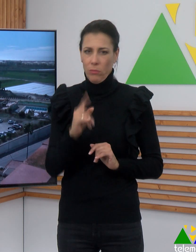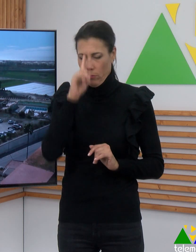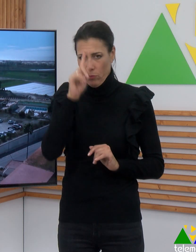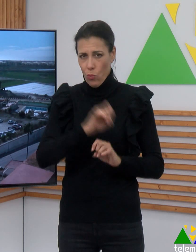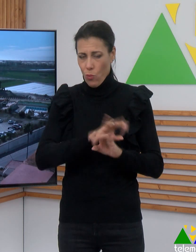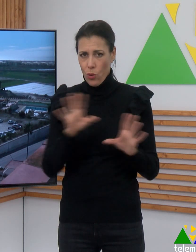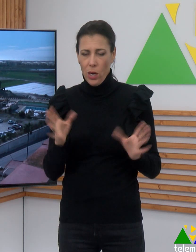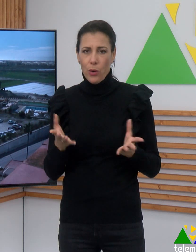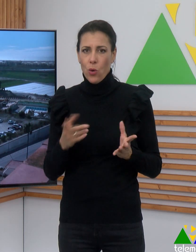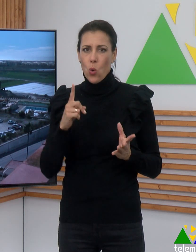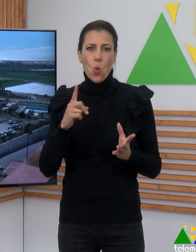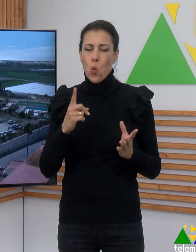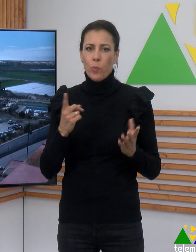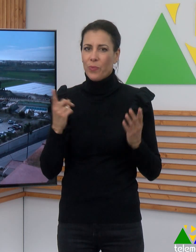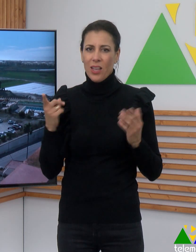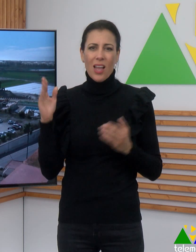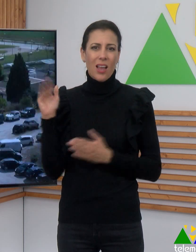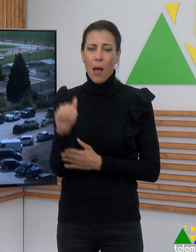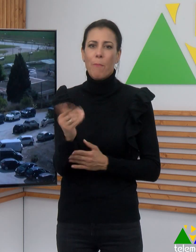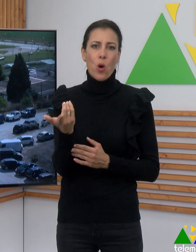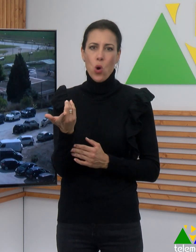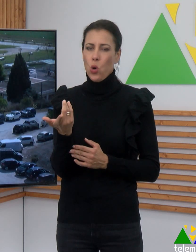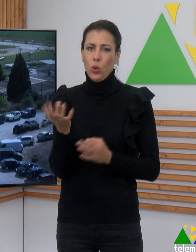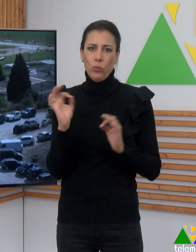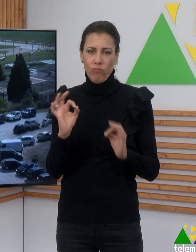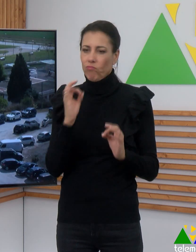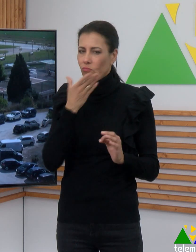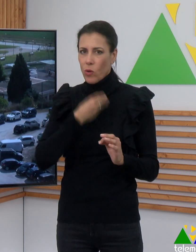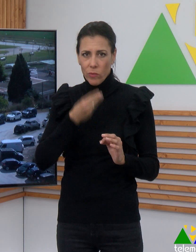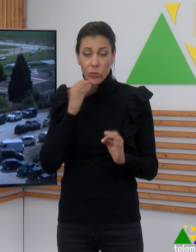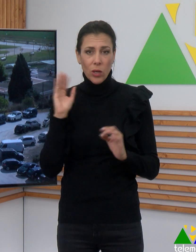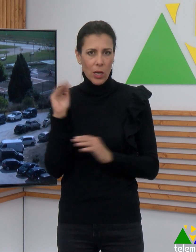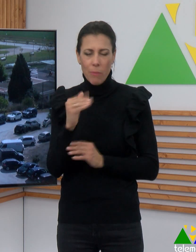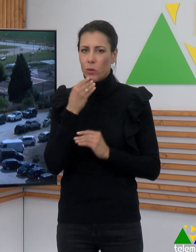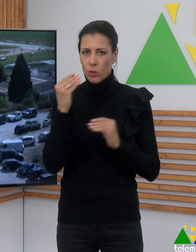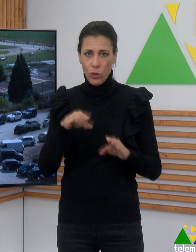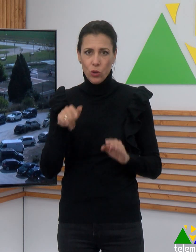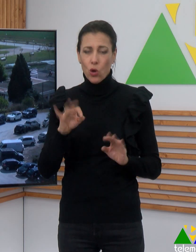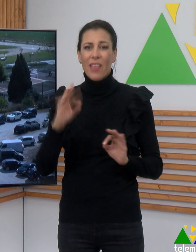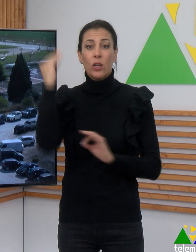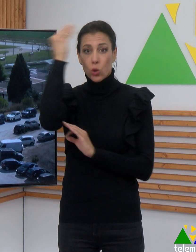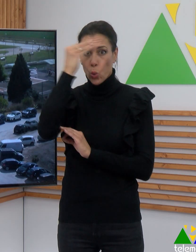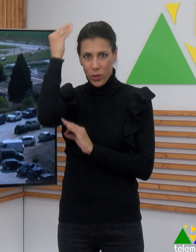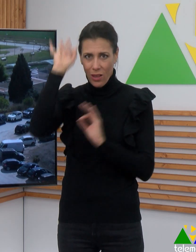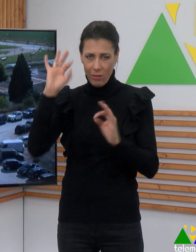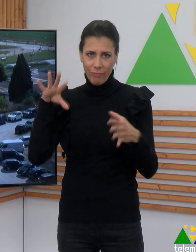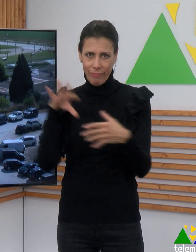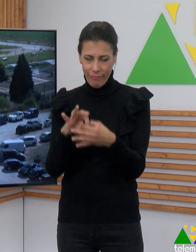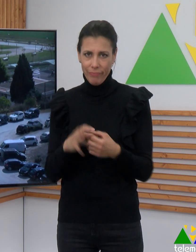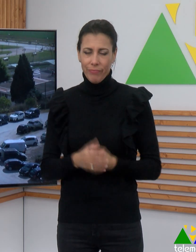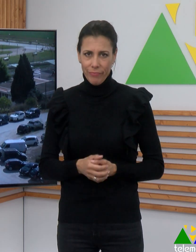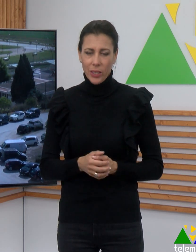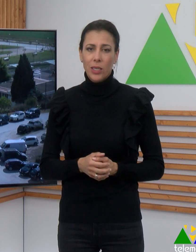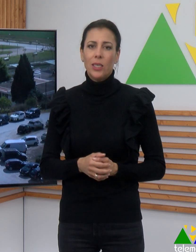evidentemente, un campo de los sultanes, el campo, qué bonito, ¿no? La historia del campo del sultán, ¿no?